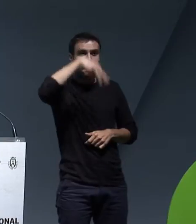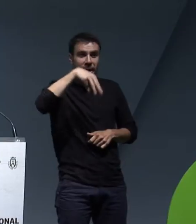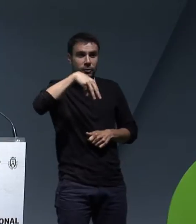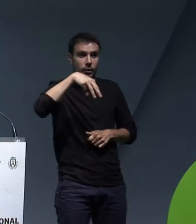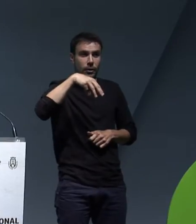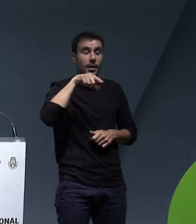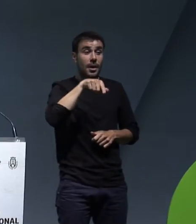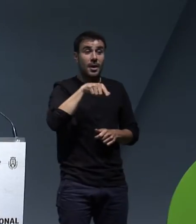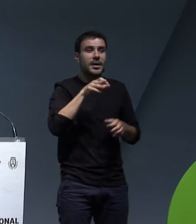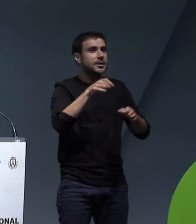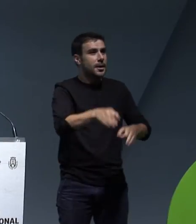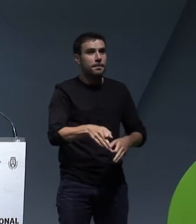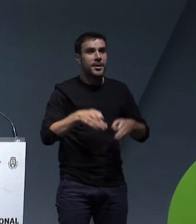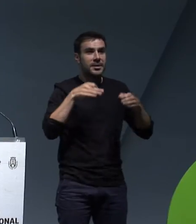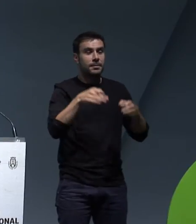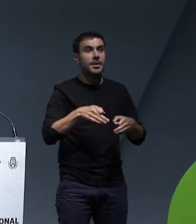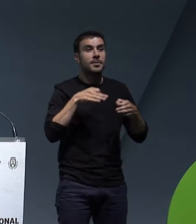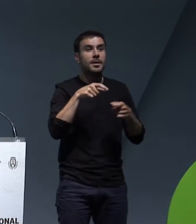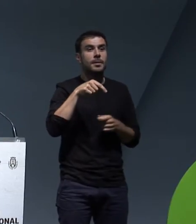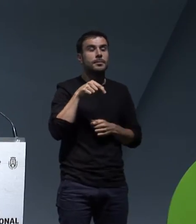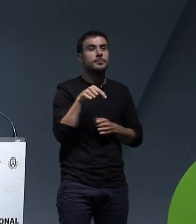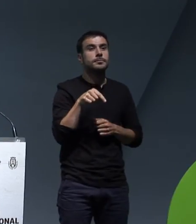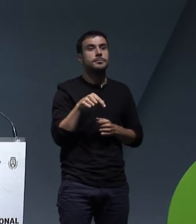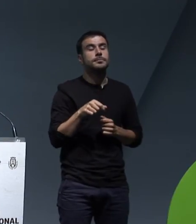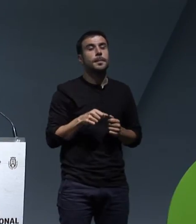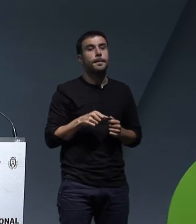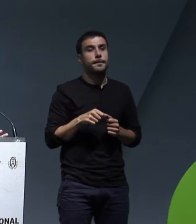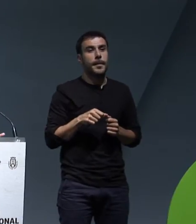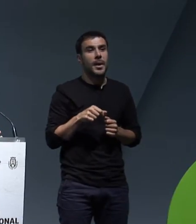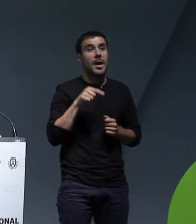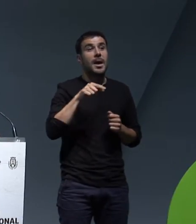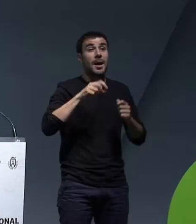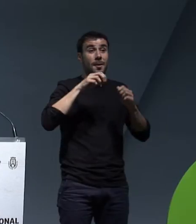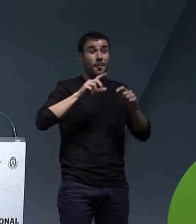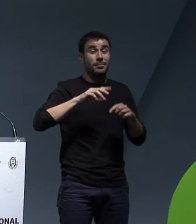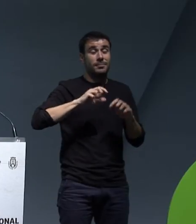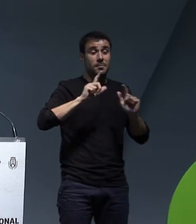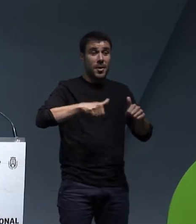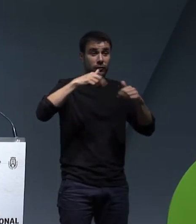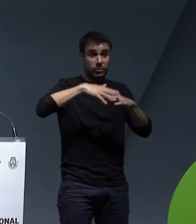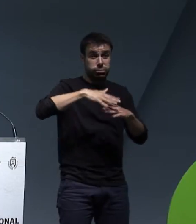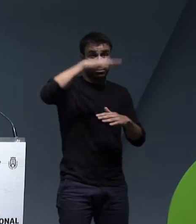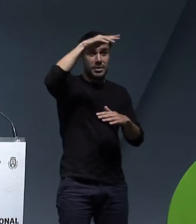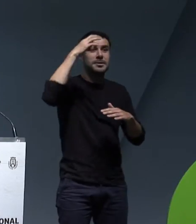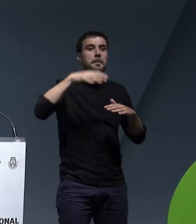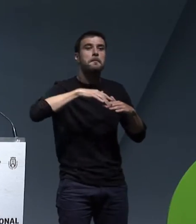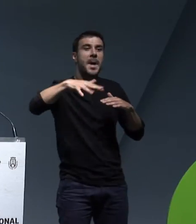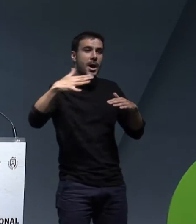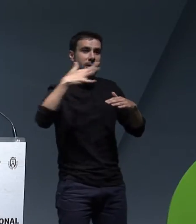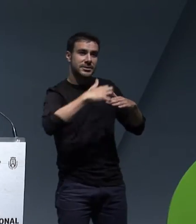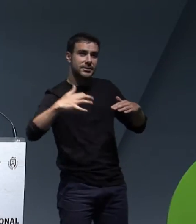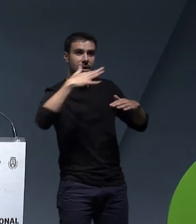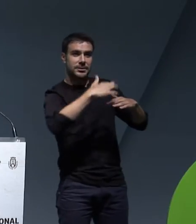encontraba constantemente socavado en su base por la acción del mar. A ello habría